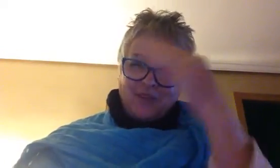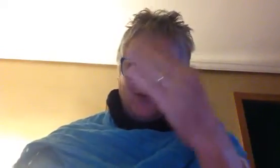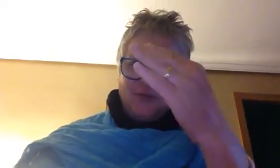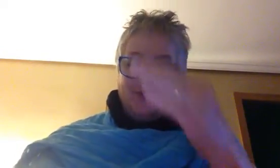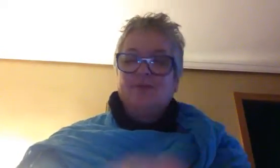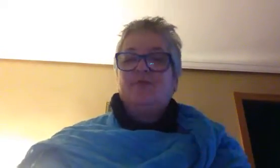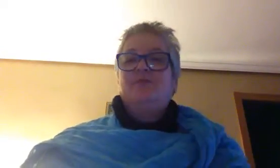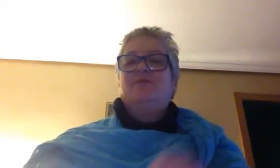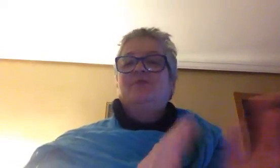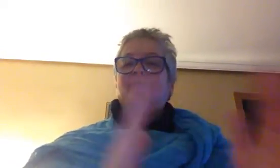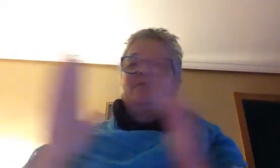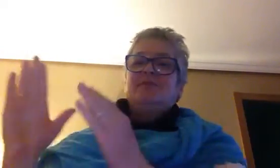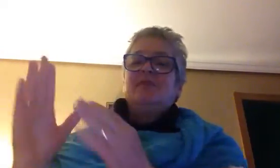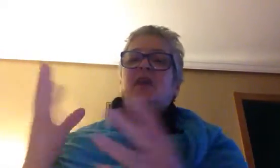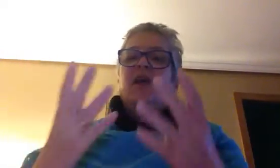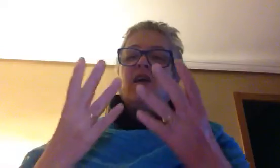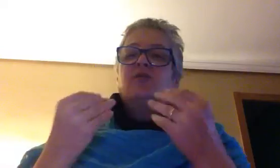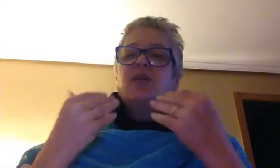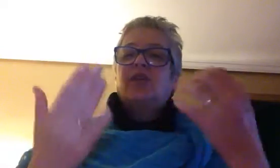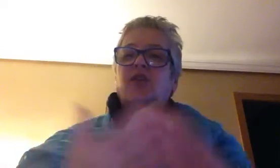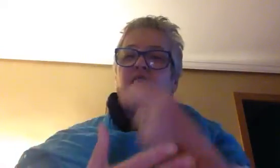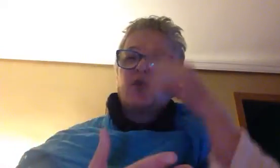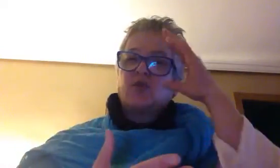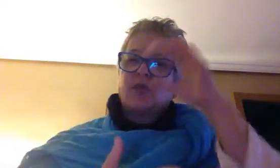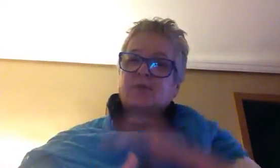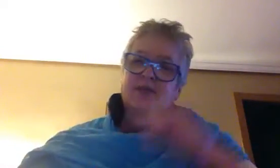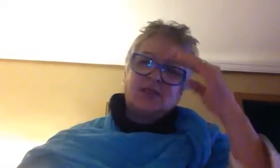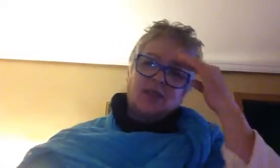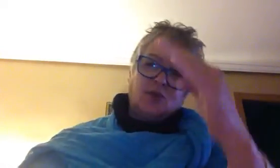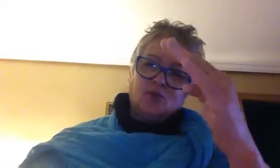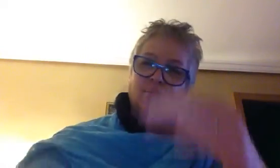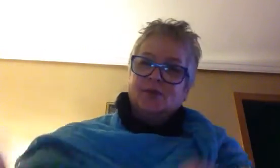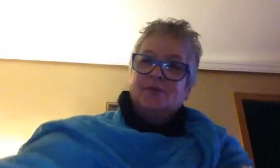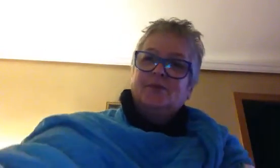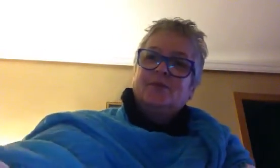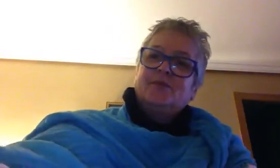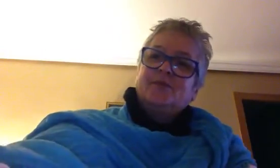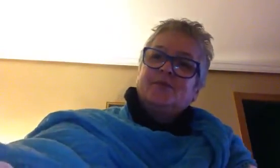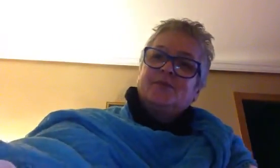Y eso es que me está ocurriendo en la casa de la mamá. A ver, es una cosa, una señora.